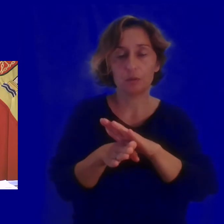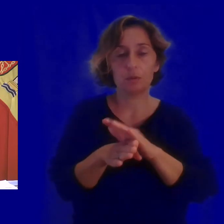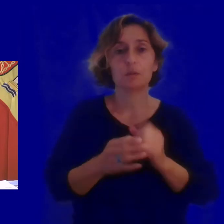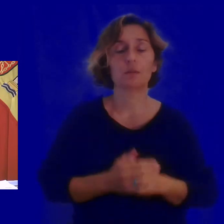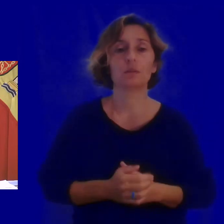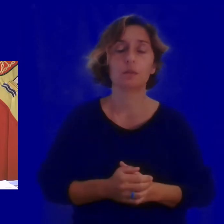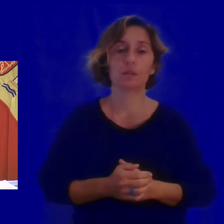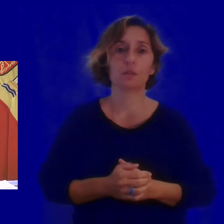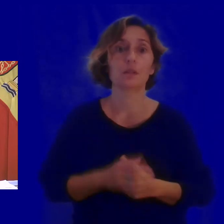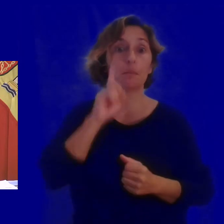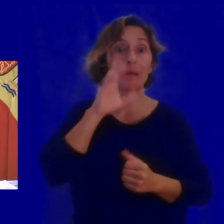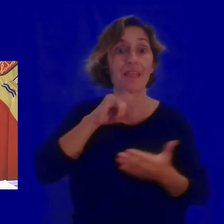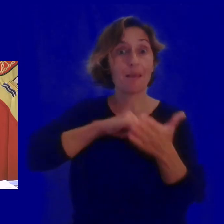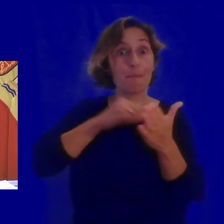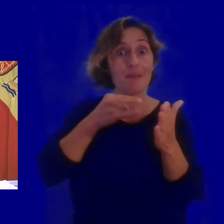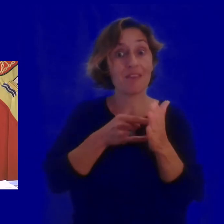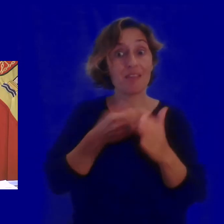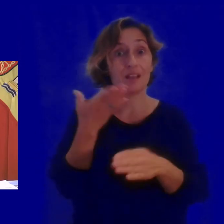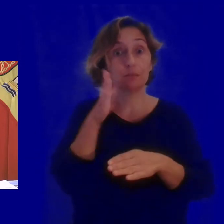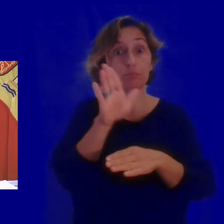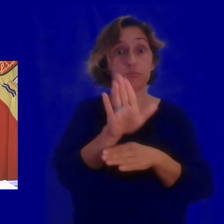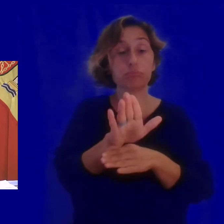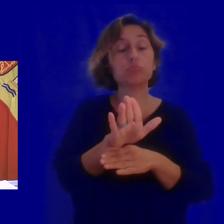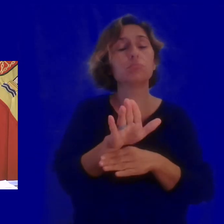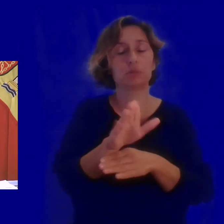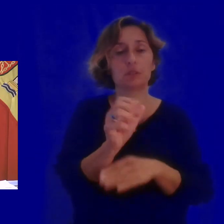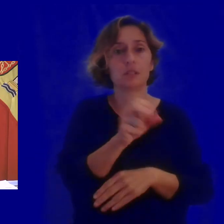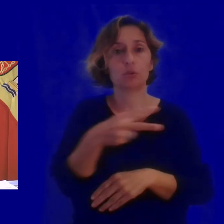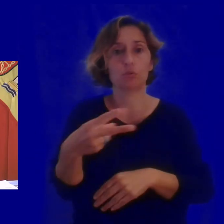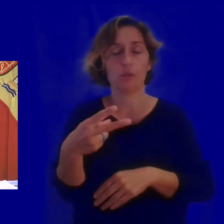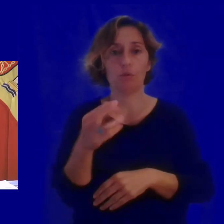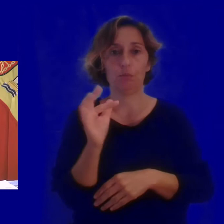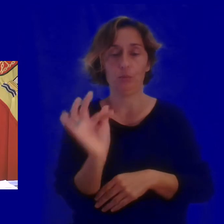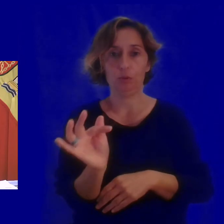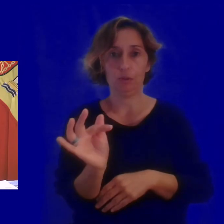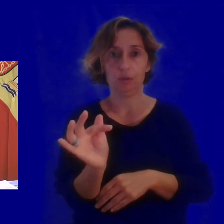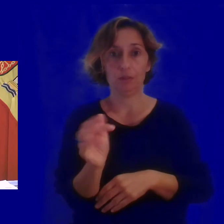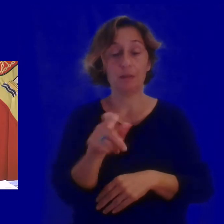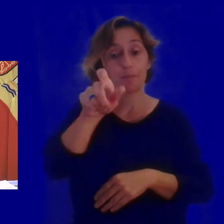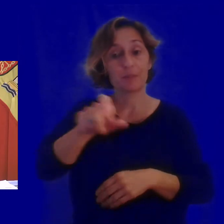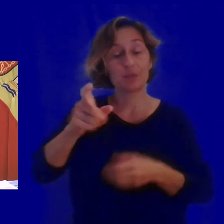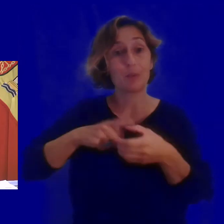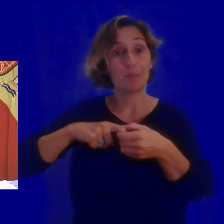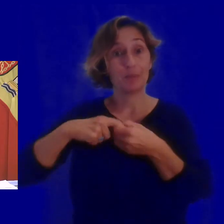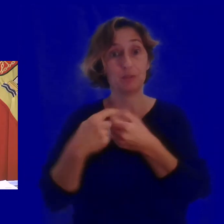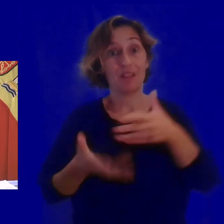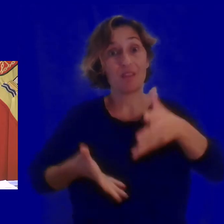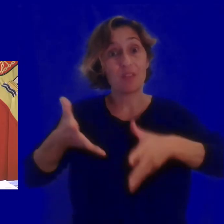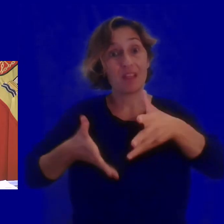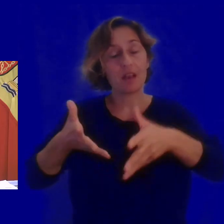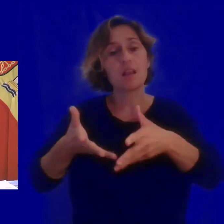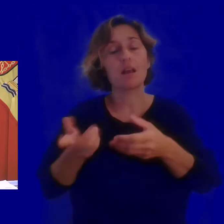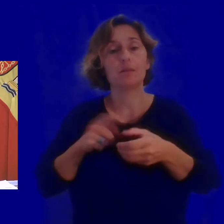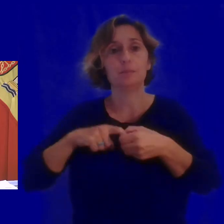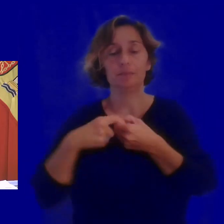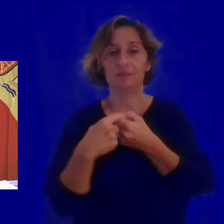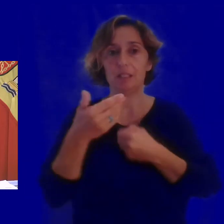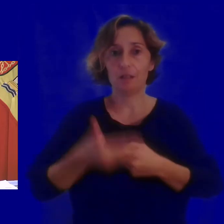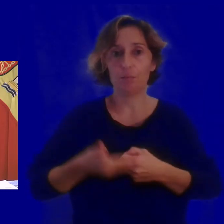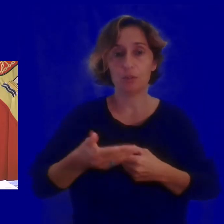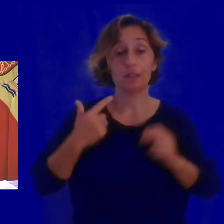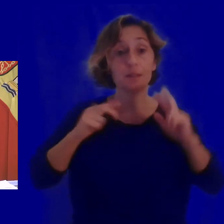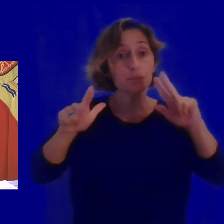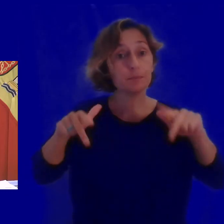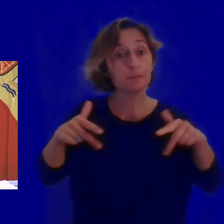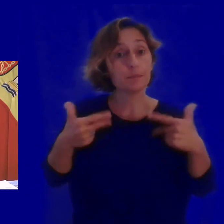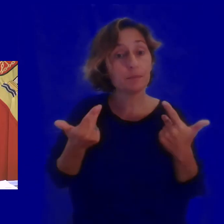siendo efectivas. Y es muy importante la implicación de la ciudadanía. Y me van a dejar que acabe